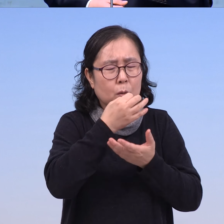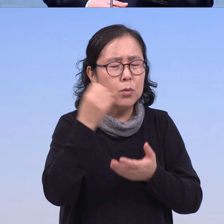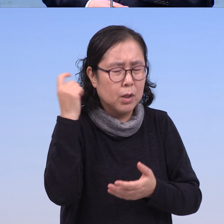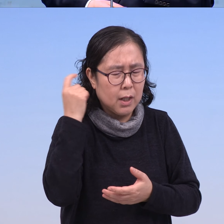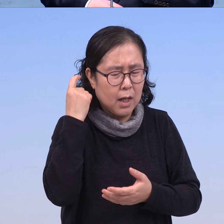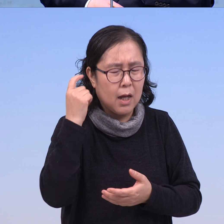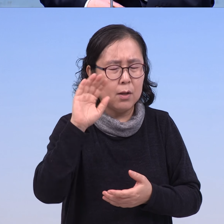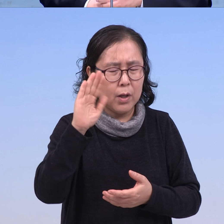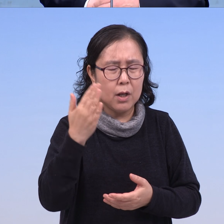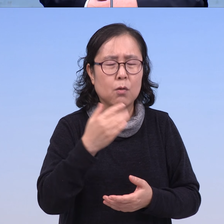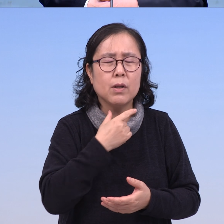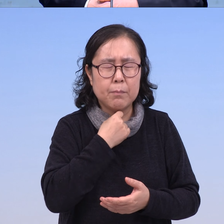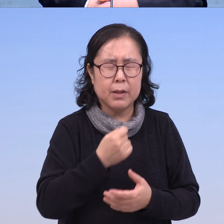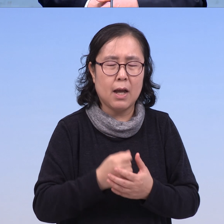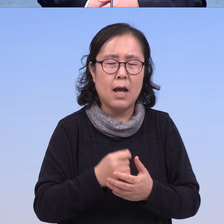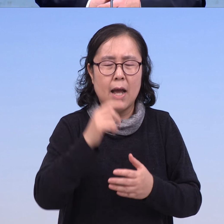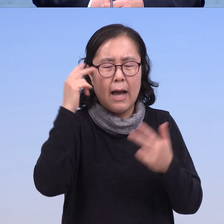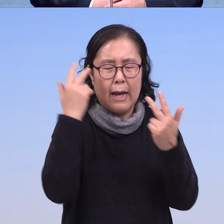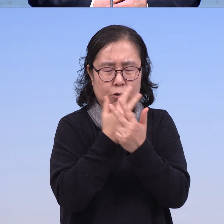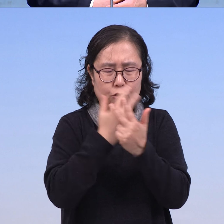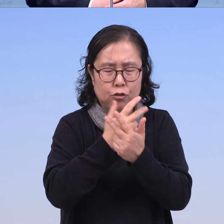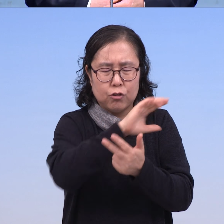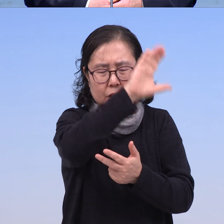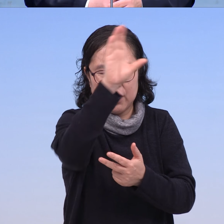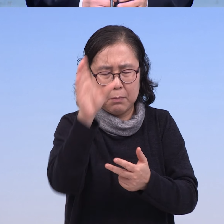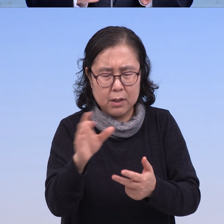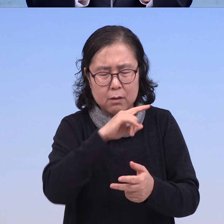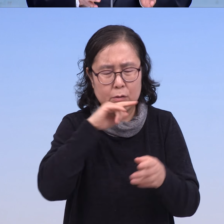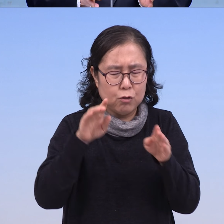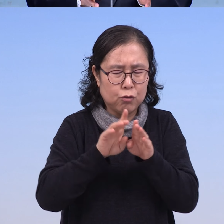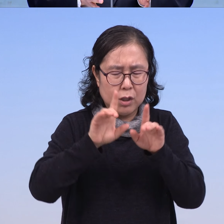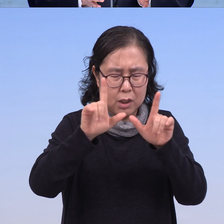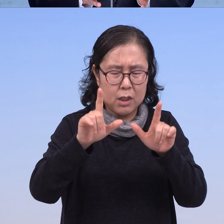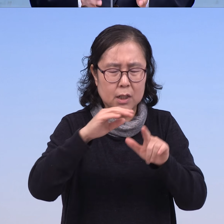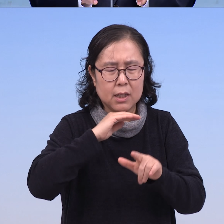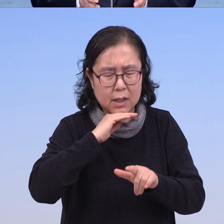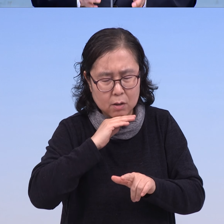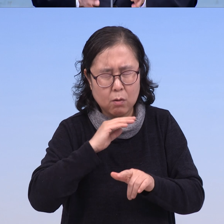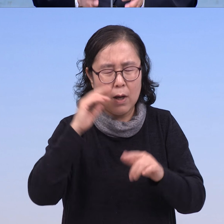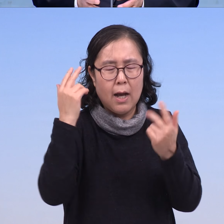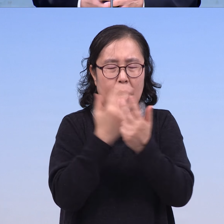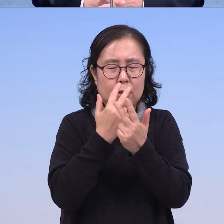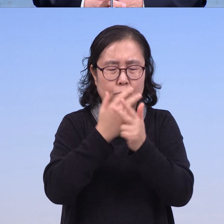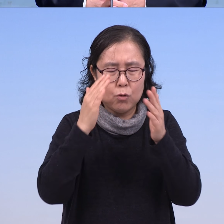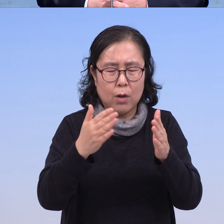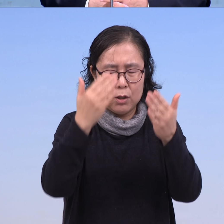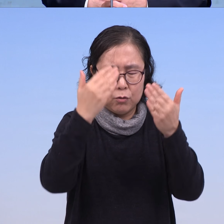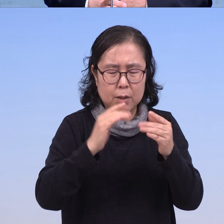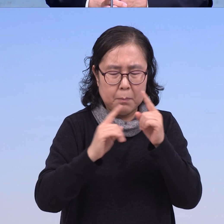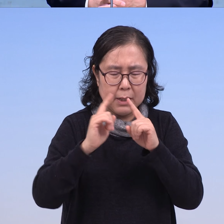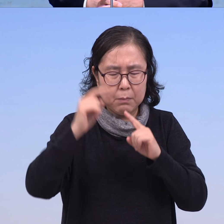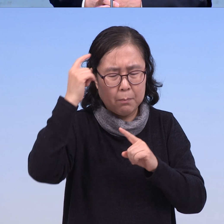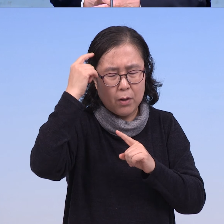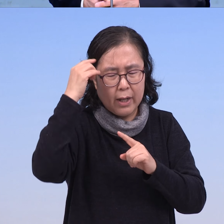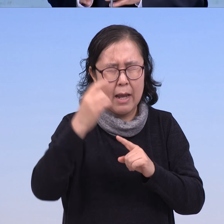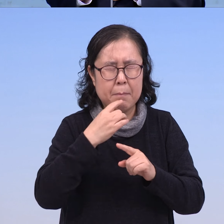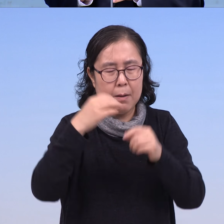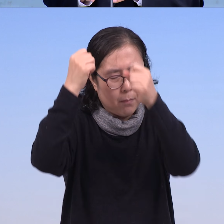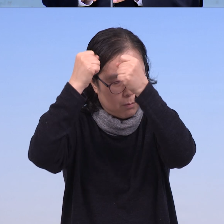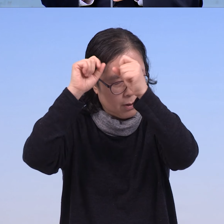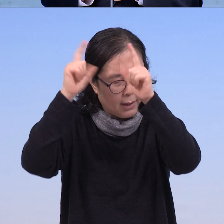우리들의 목소리가 되기를 원합니다. 이번 한 주 성탄 주일을 기다리는 이 한 주 동안에 주신